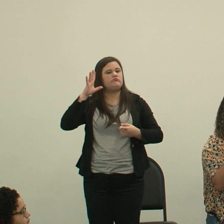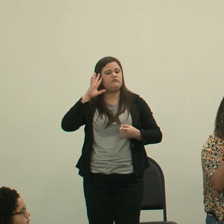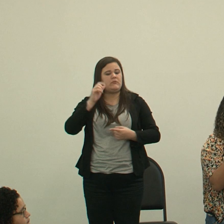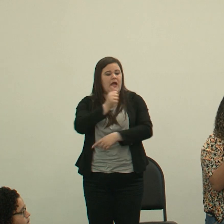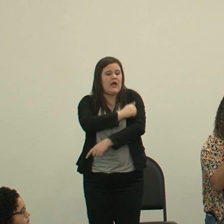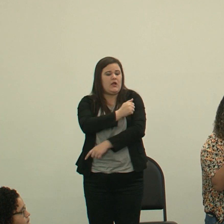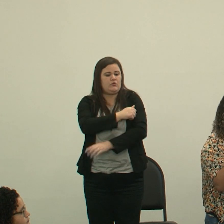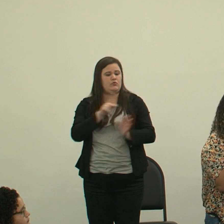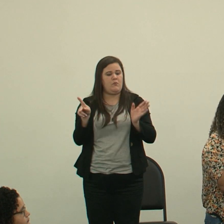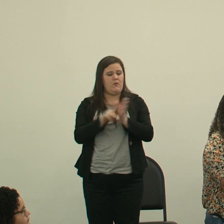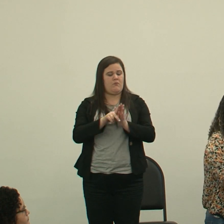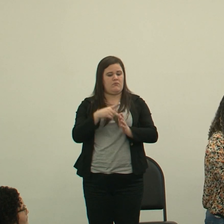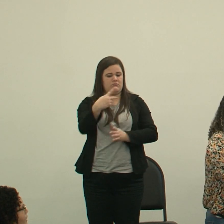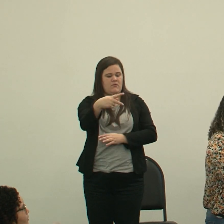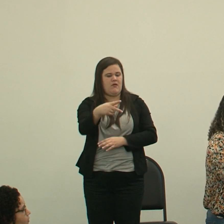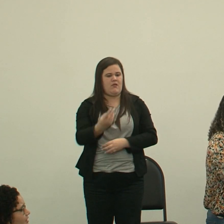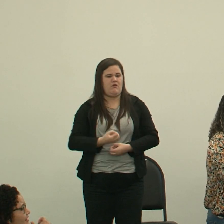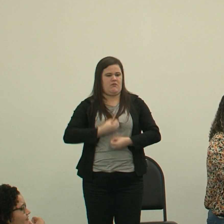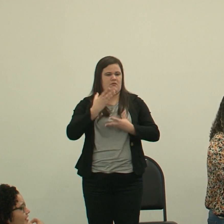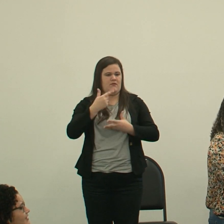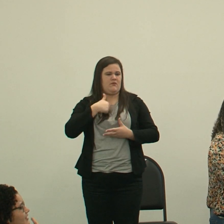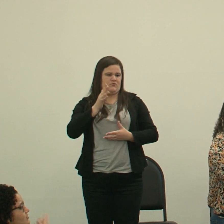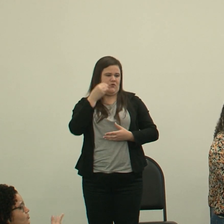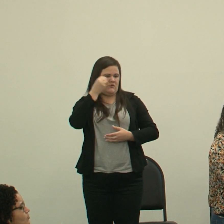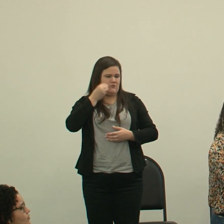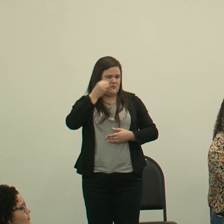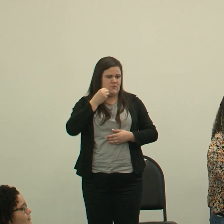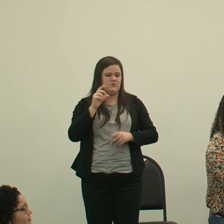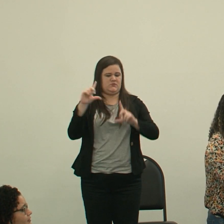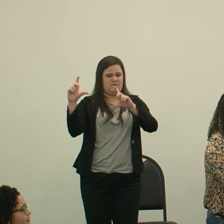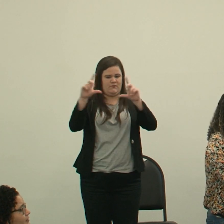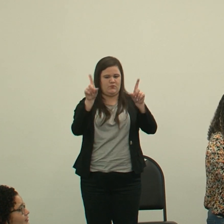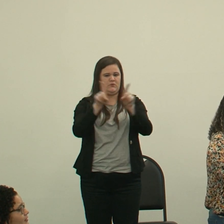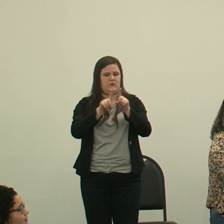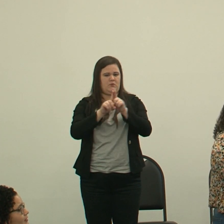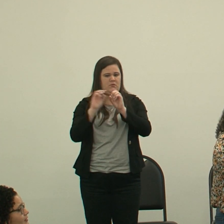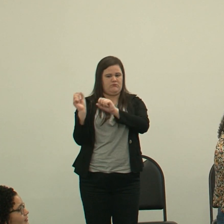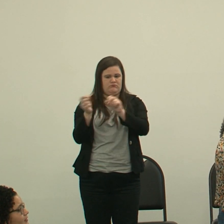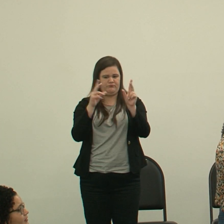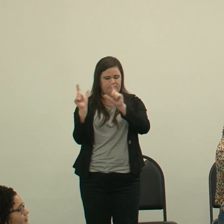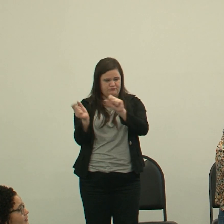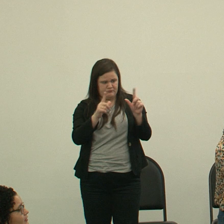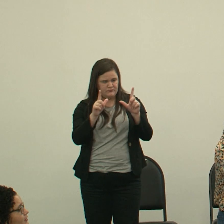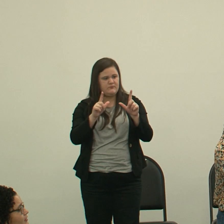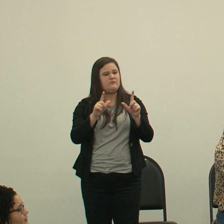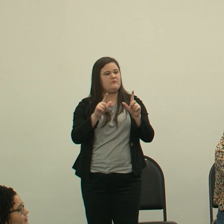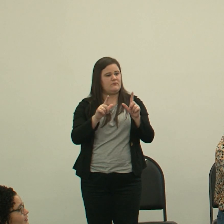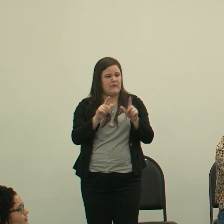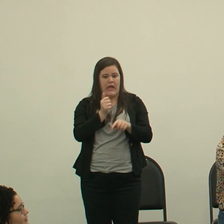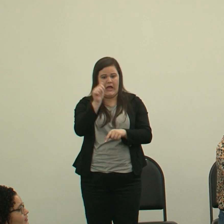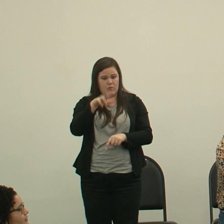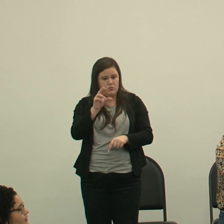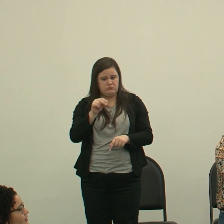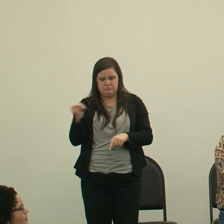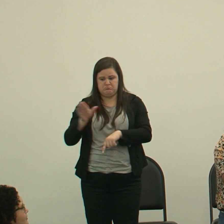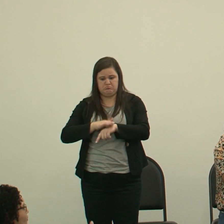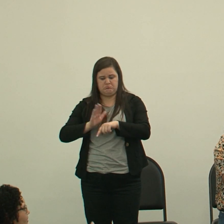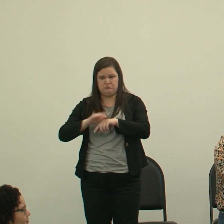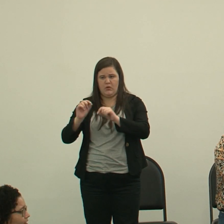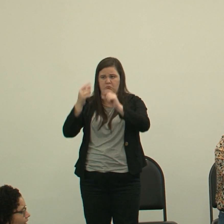próprias tirinhas. Já tive essa experiência com fotografia e PowerPoint, deu super certo, de botar os balões e tal. Então, isso